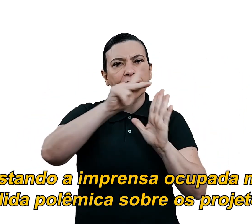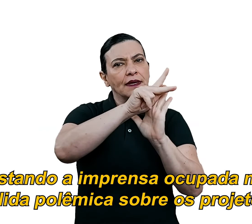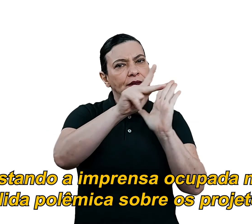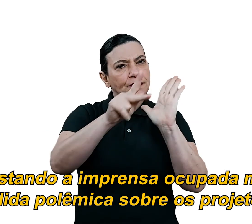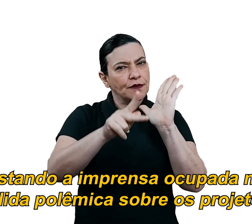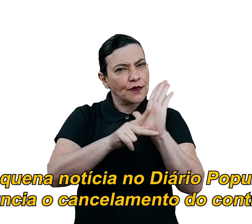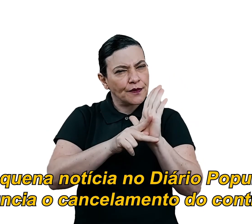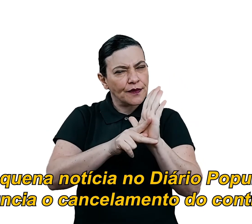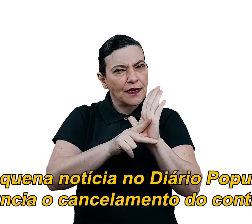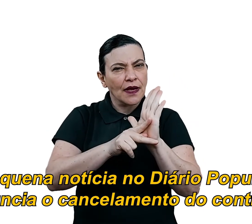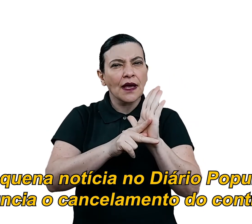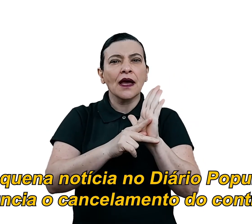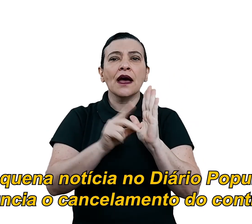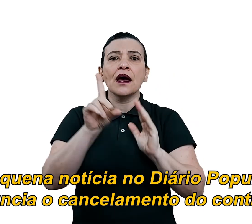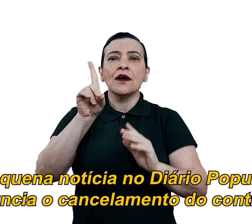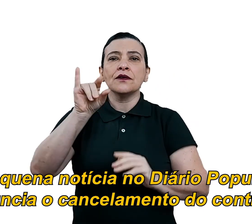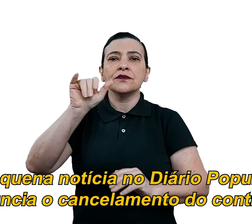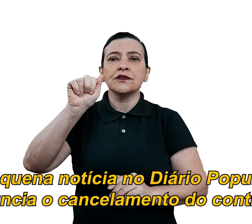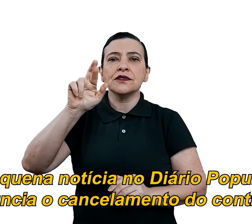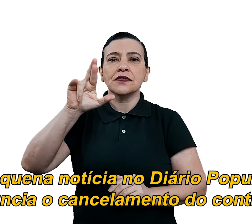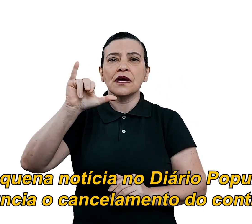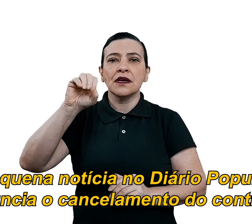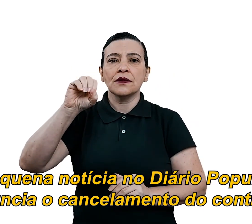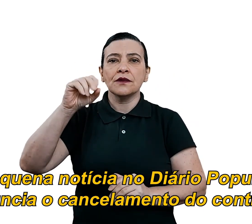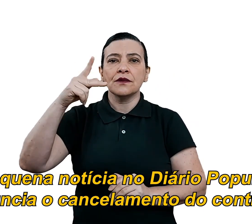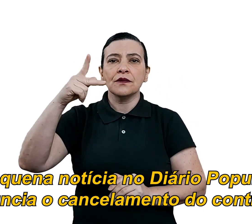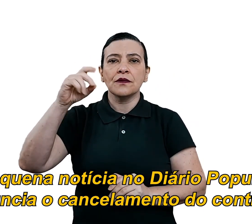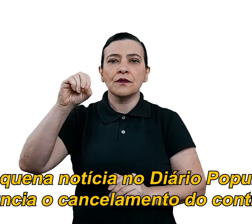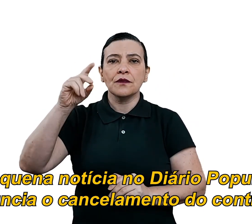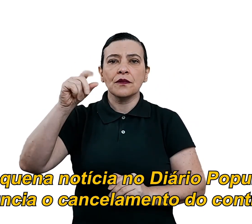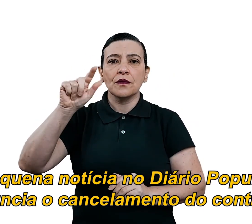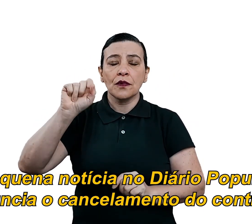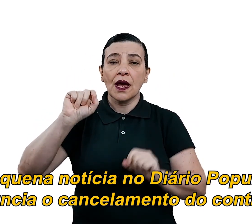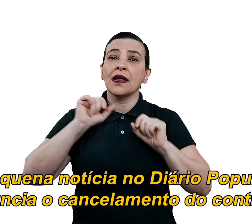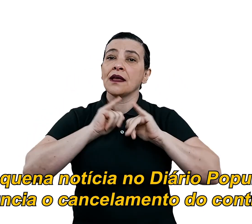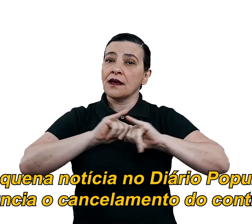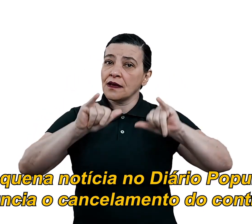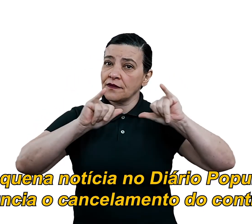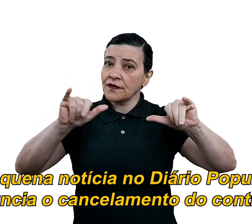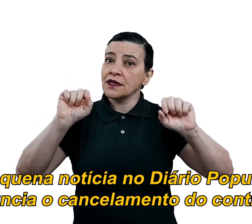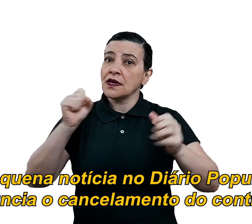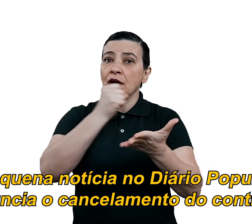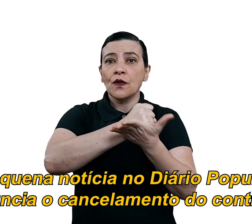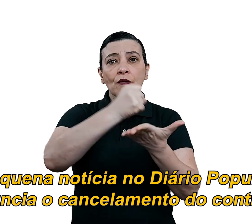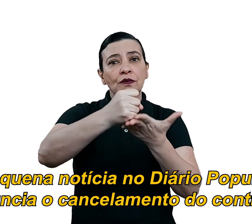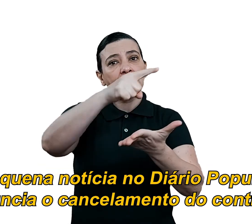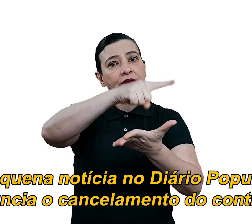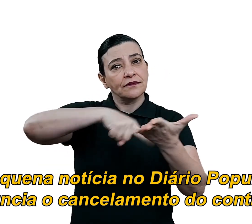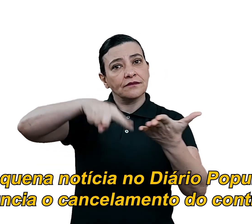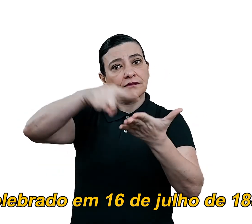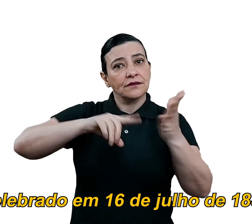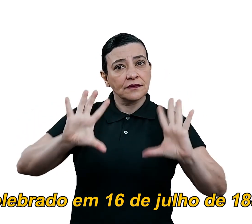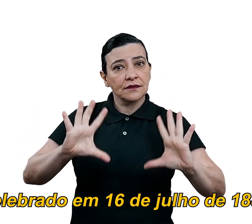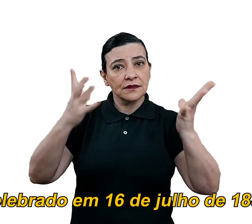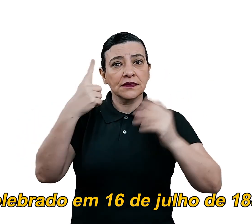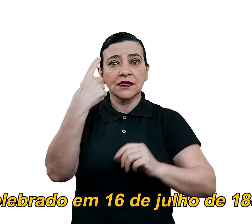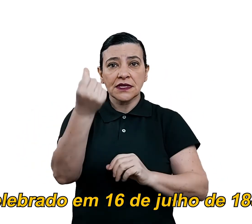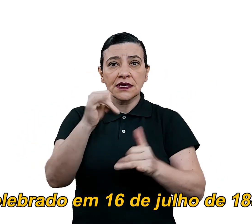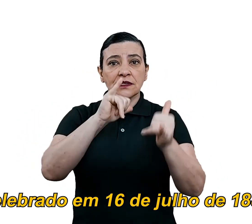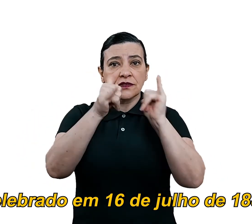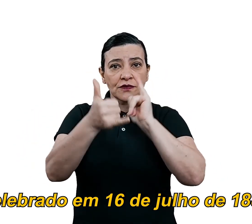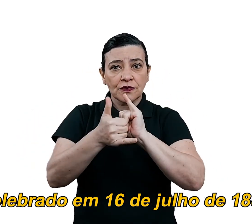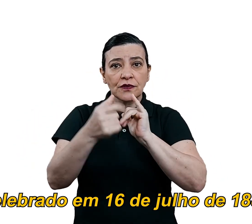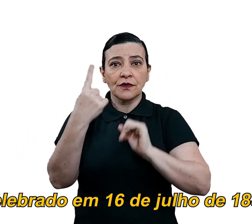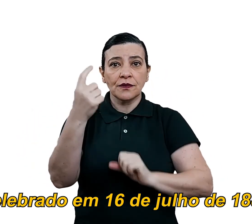sobre os projetos, pequena notícia no Diário Popular anuncia o cancelamento do contrato celebrado